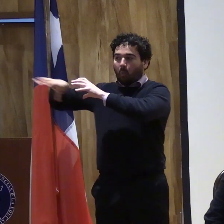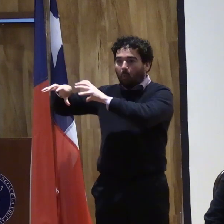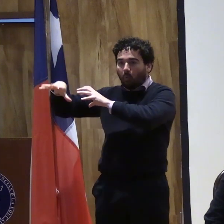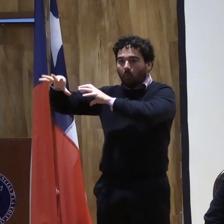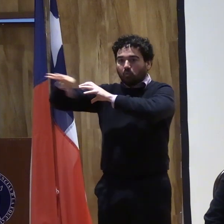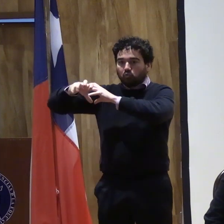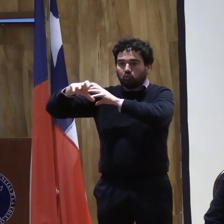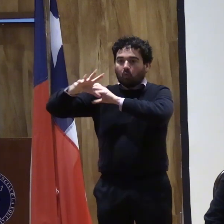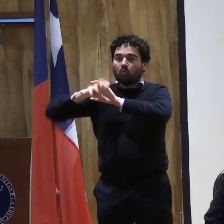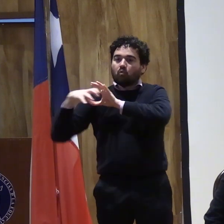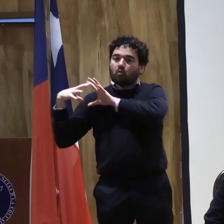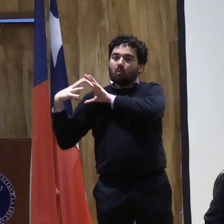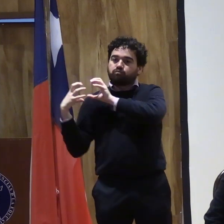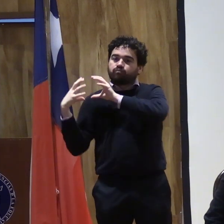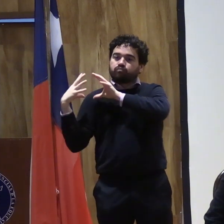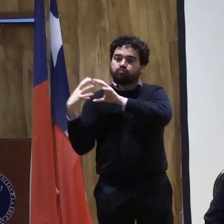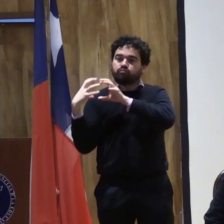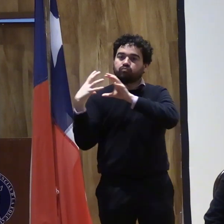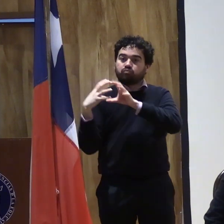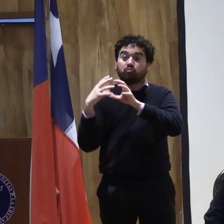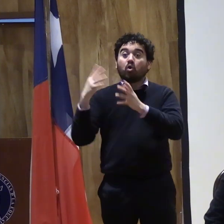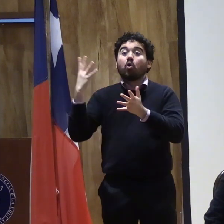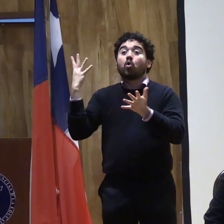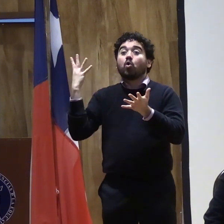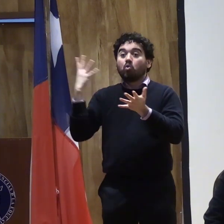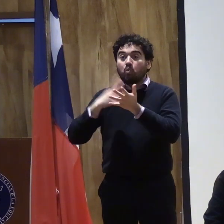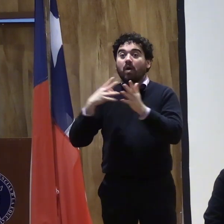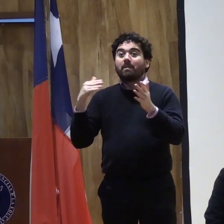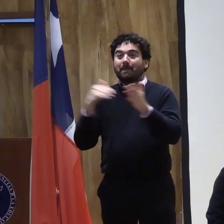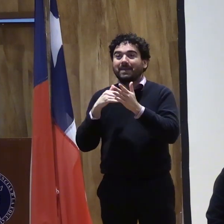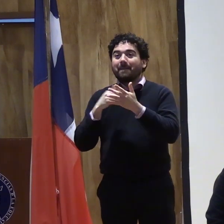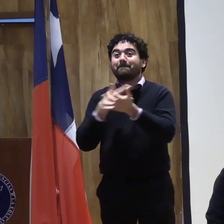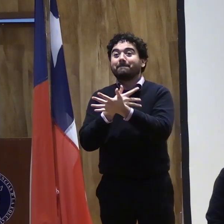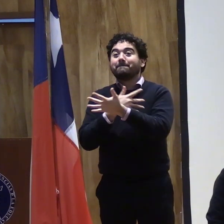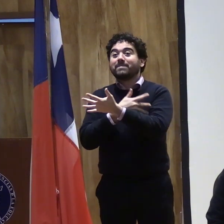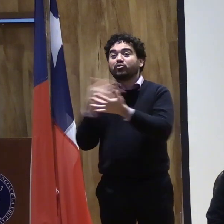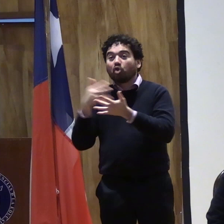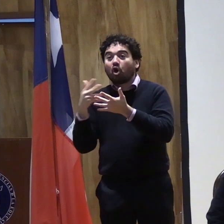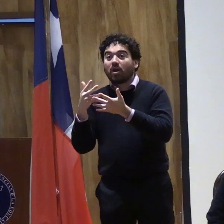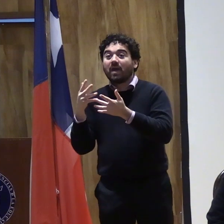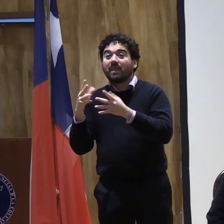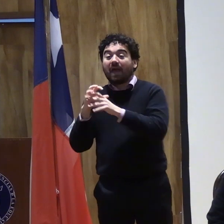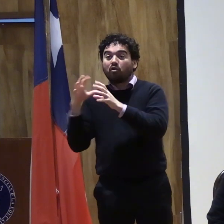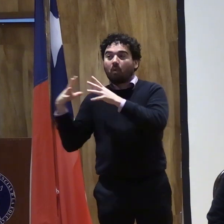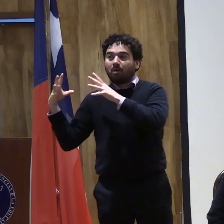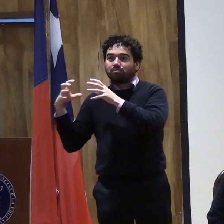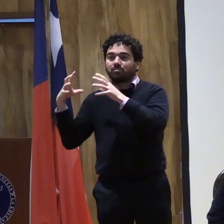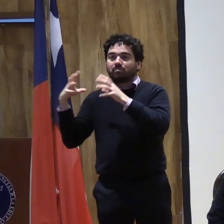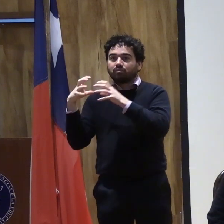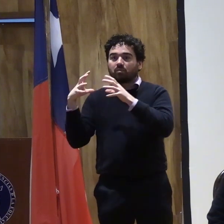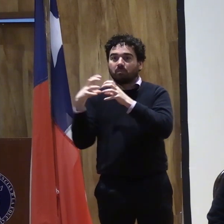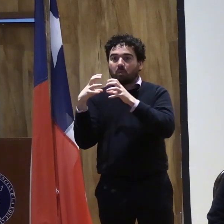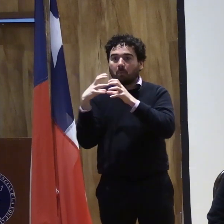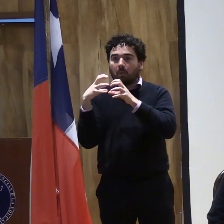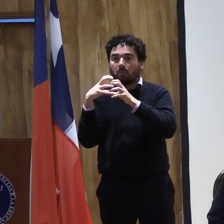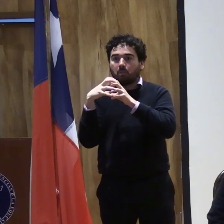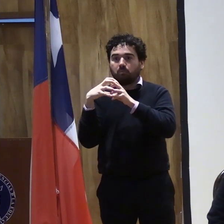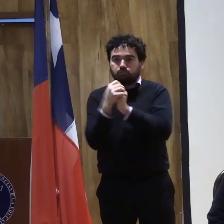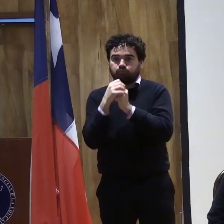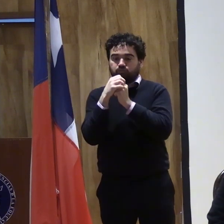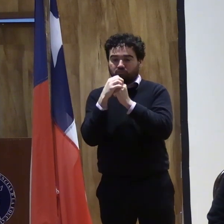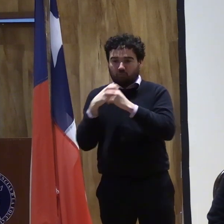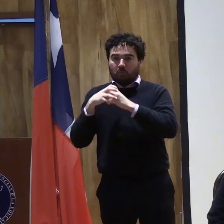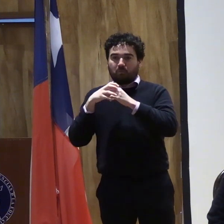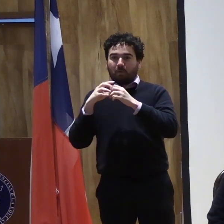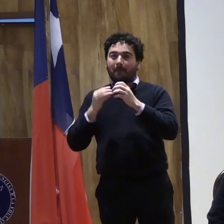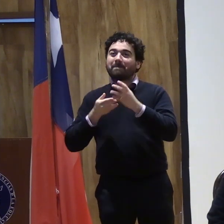por un tutti quanti durante 9.000 millones de años, se contrajo y dio origen al Sol, se